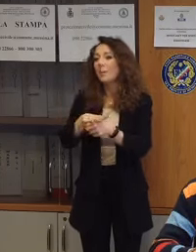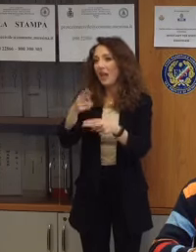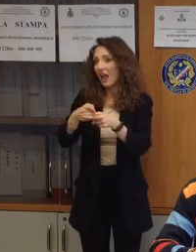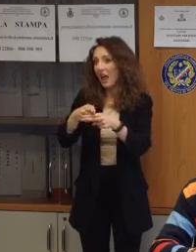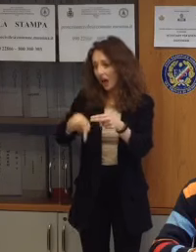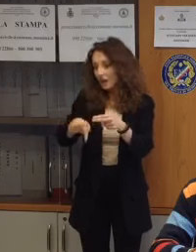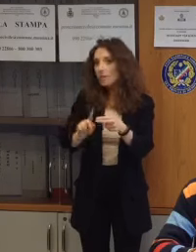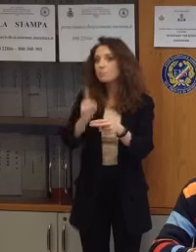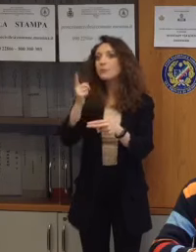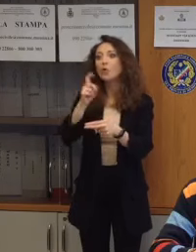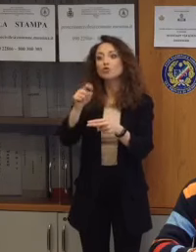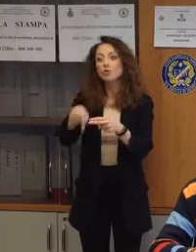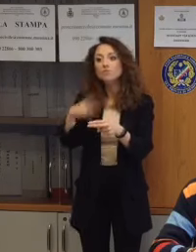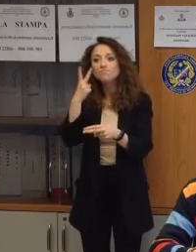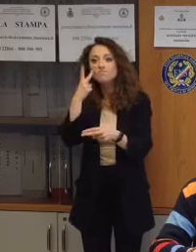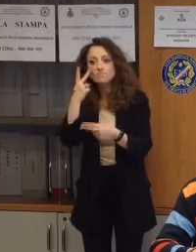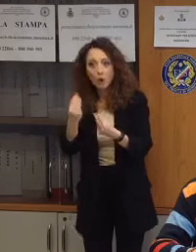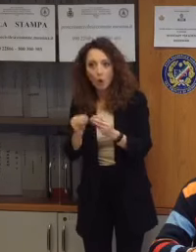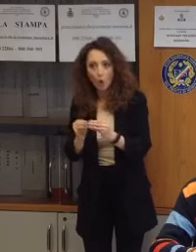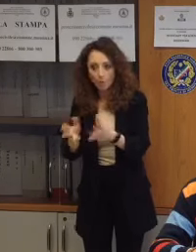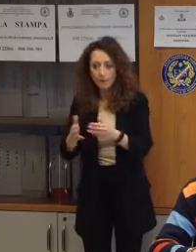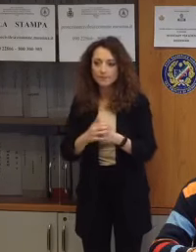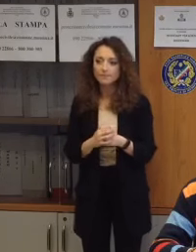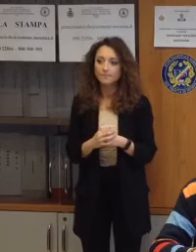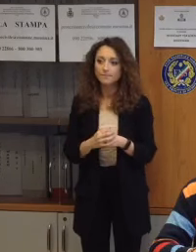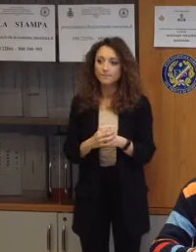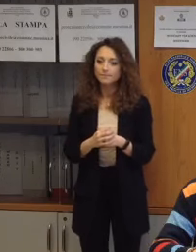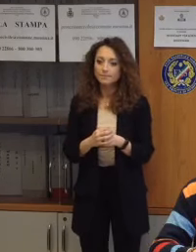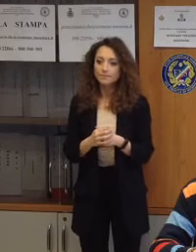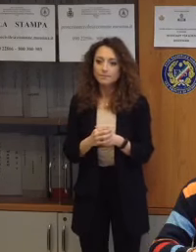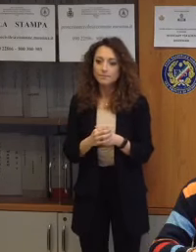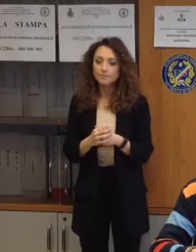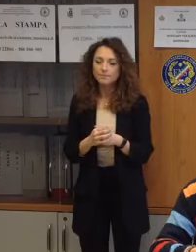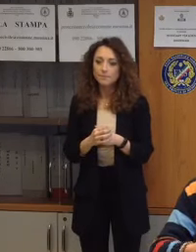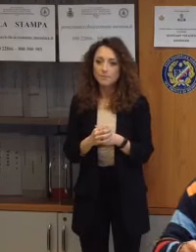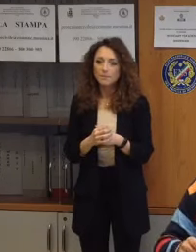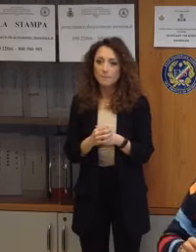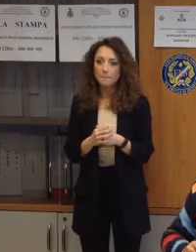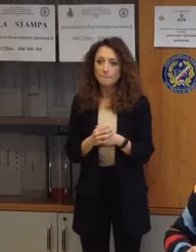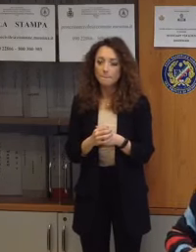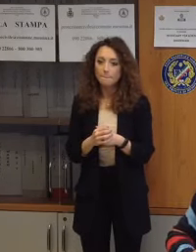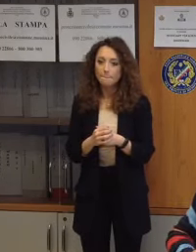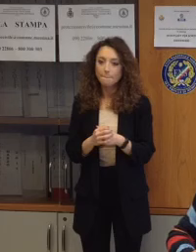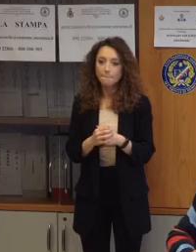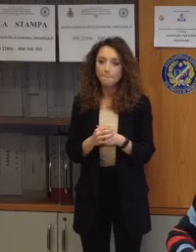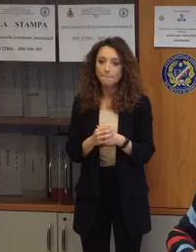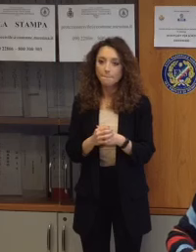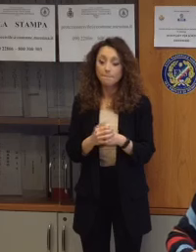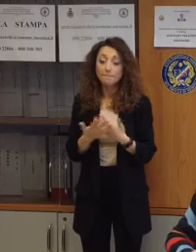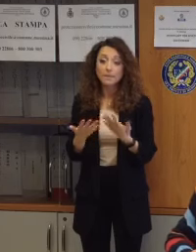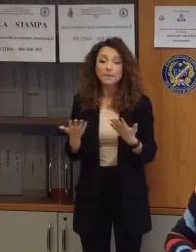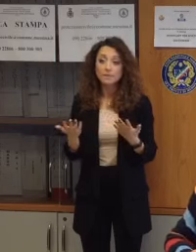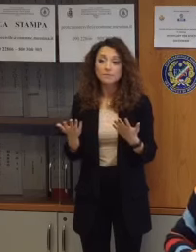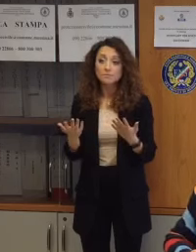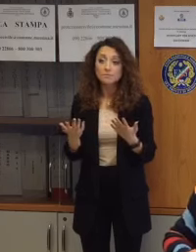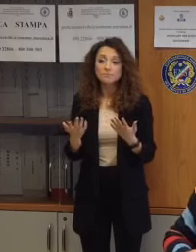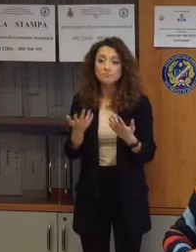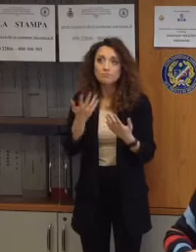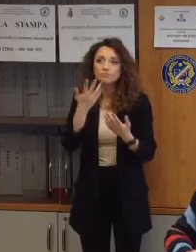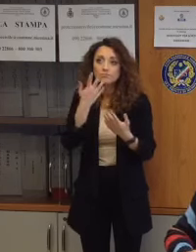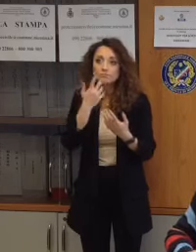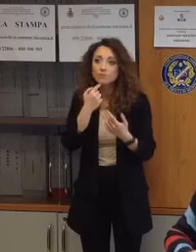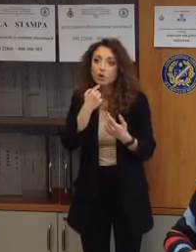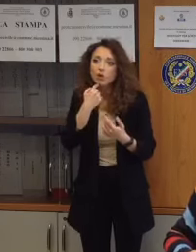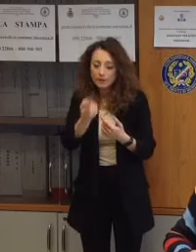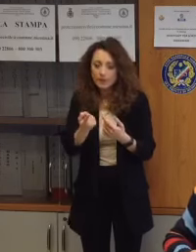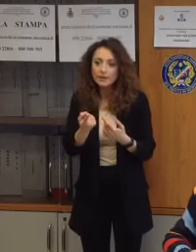precisare da questo punto di vista che al di là di quelli che sono stati annunci in varie città, che